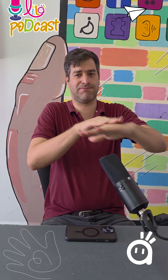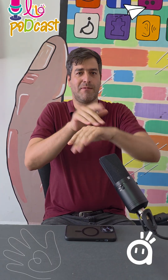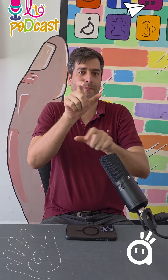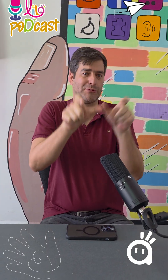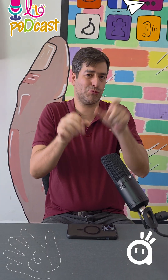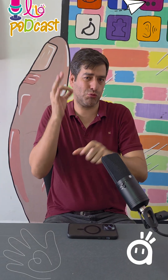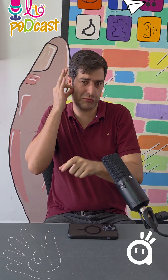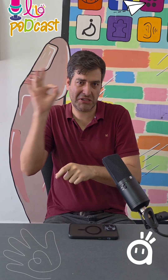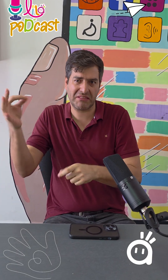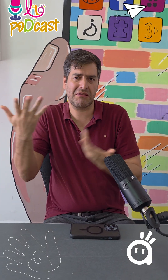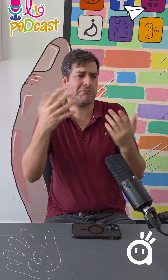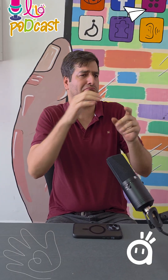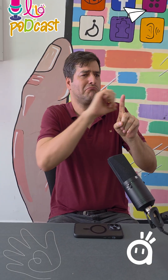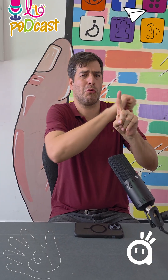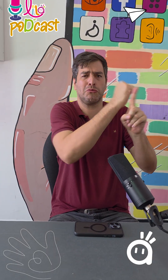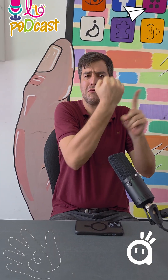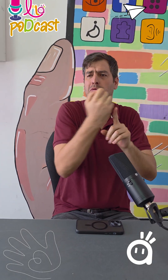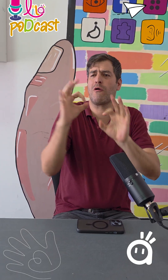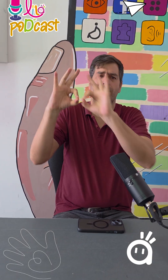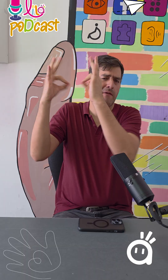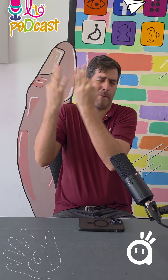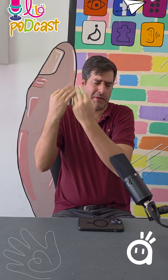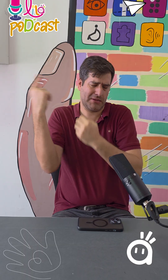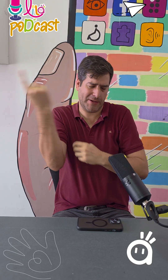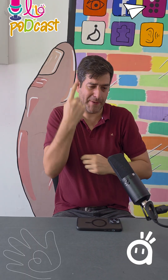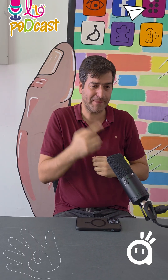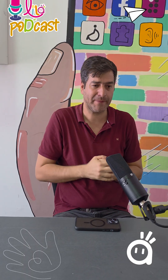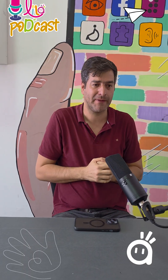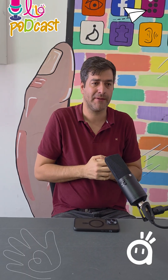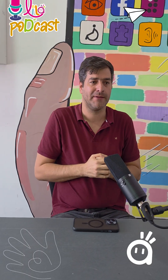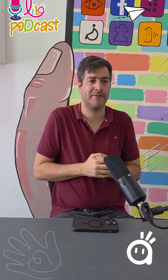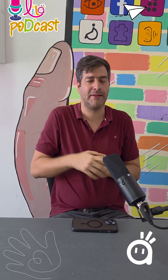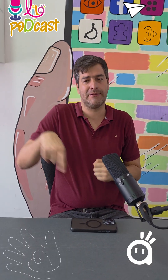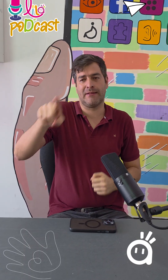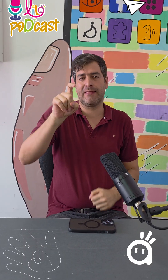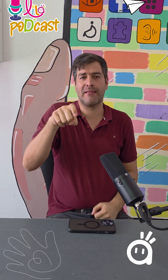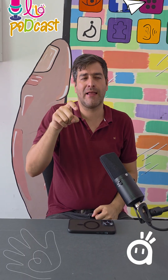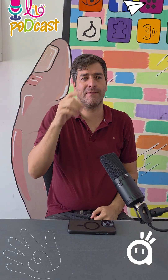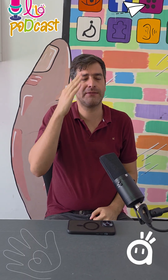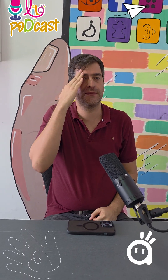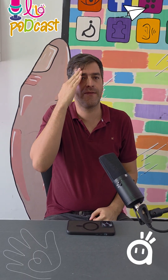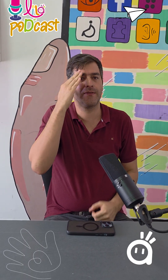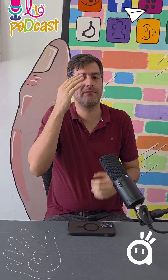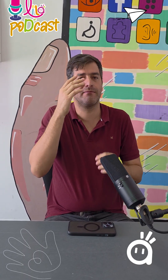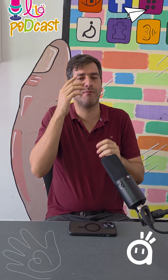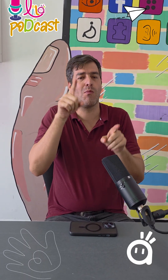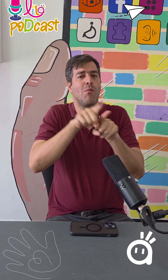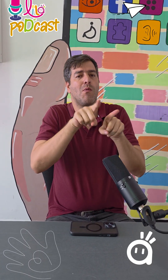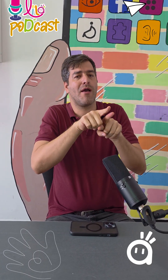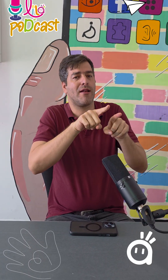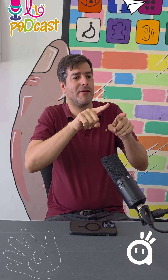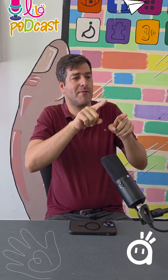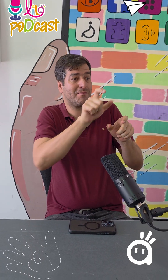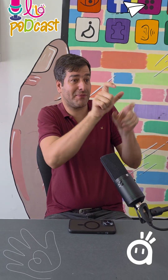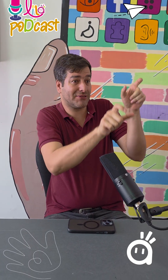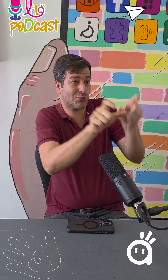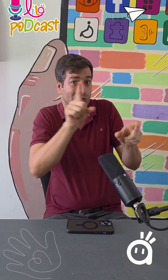Bueno, el mensaje que le daría yo, que tanto las familias como la sociedad, que debemos entender